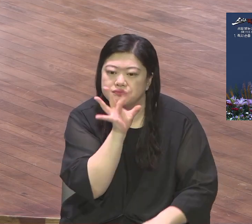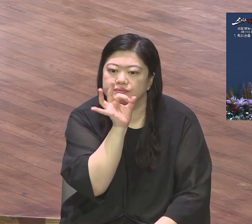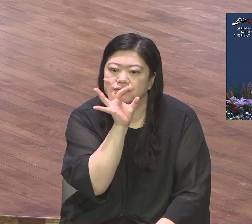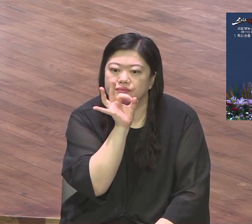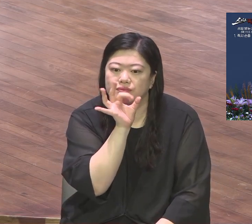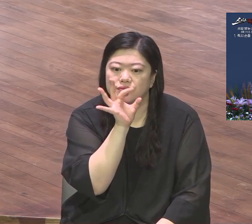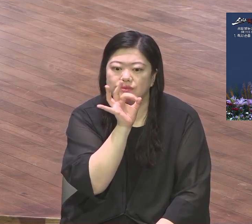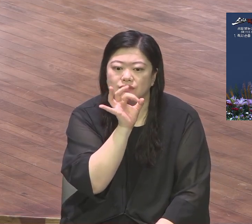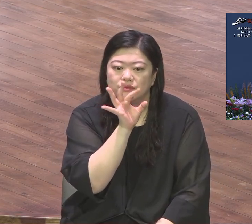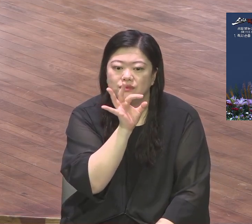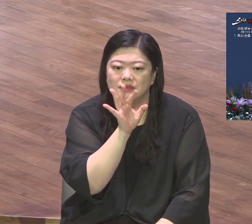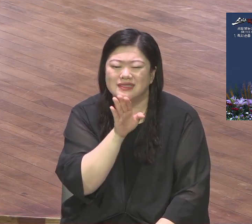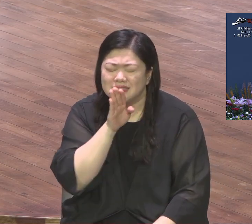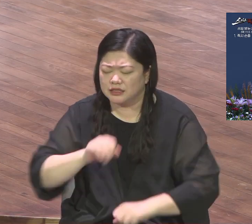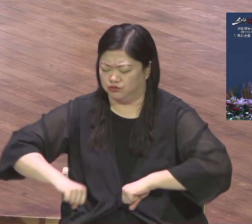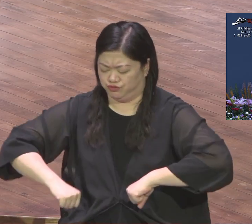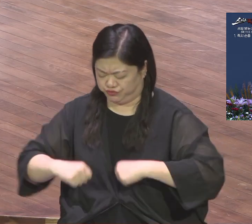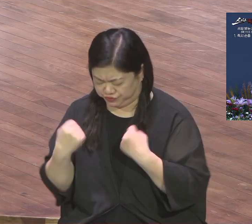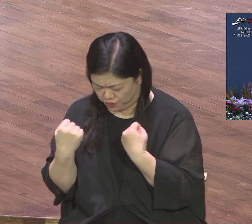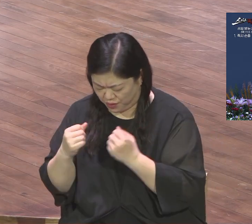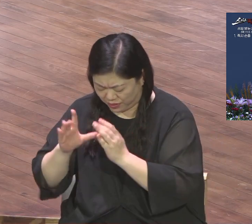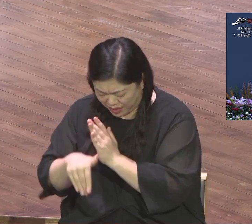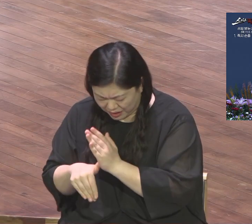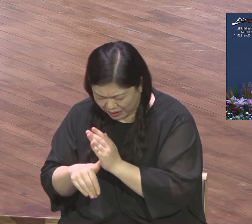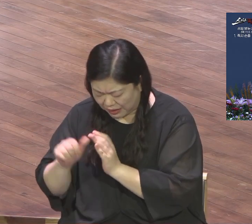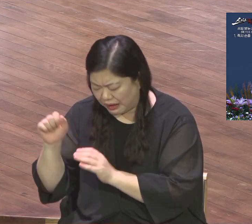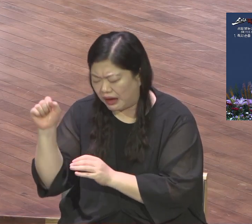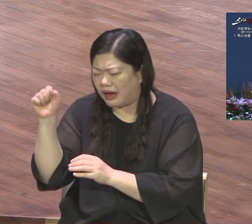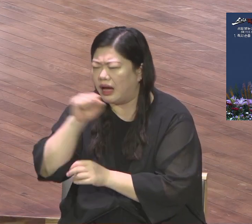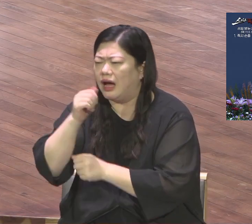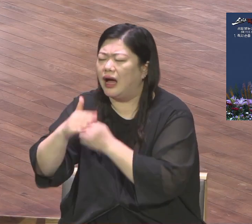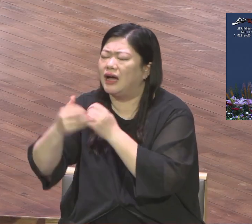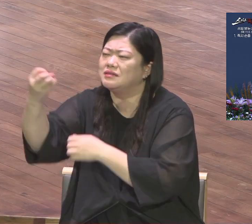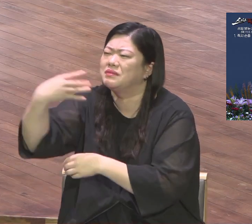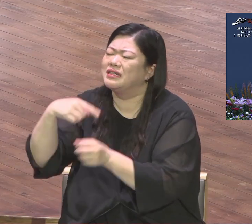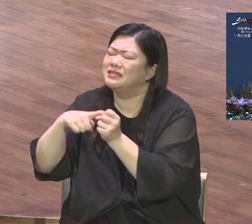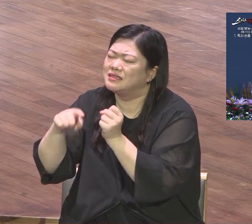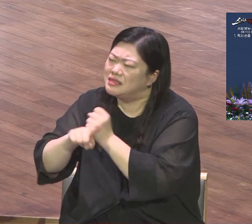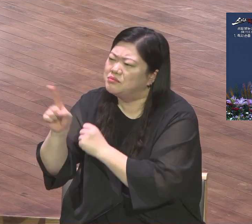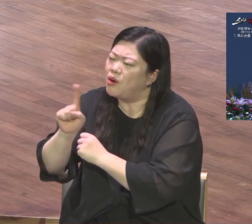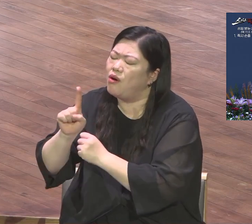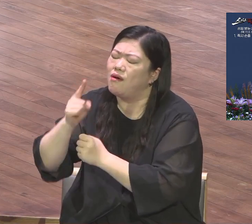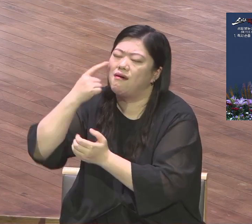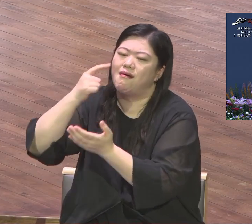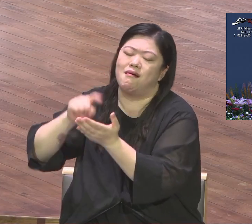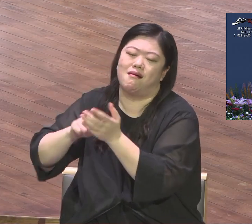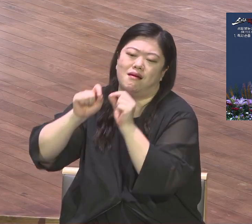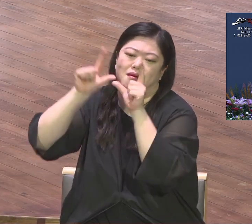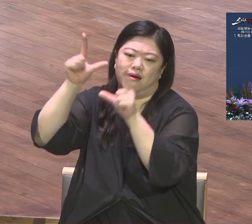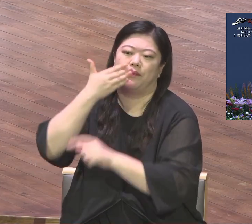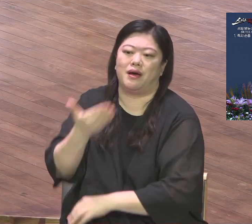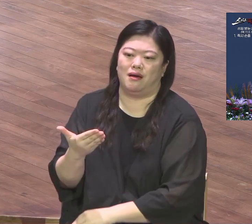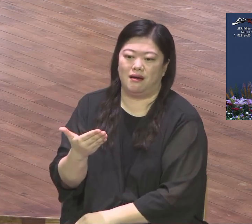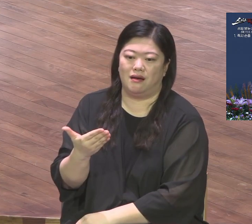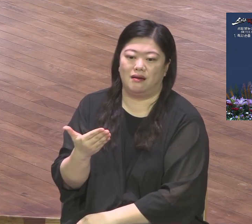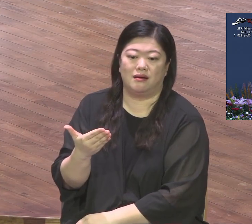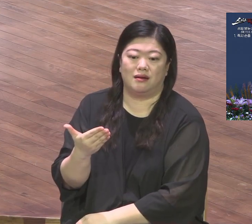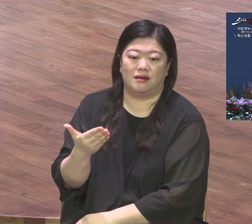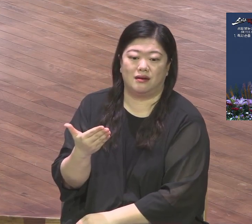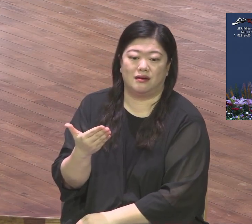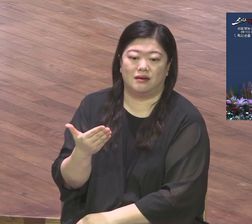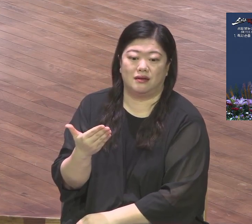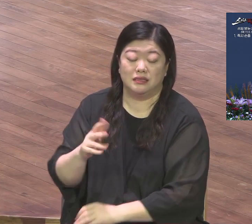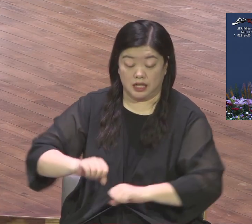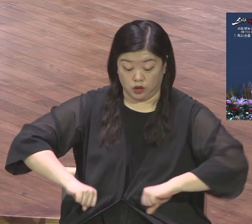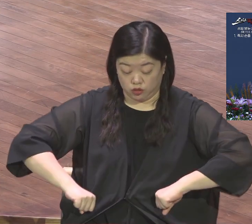정말 중요한 메시지죠. 영적인 것은요 머리로 이해하는 것이 아니에요. 순종으로 이해하는 것입니다. 순종으로. 순종하면